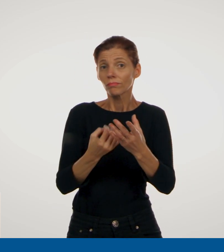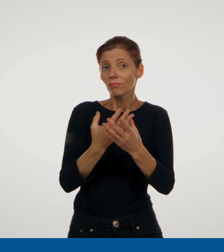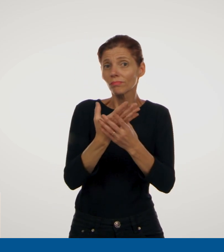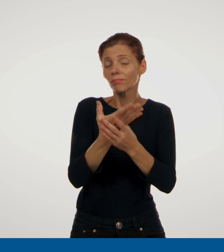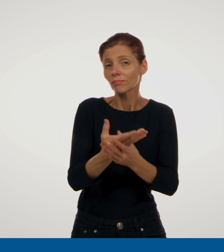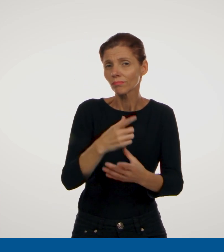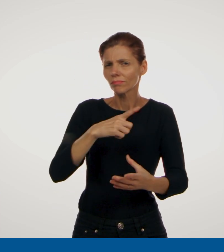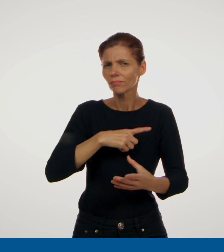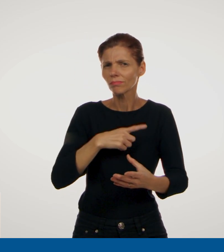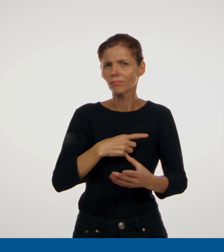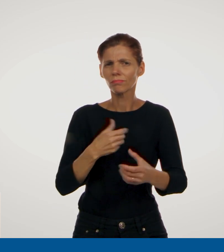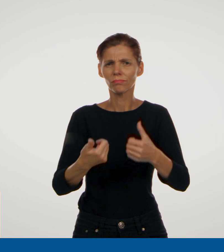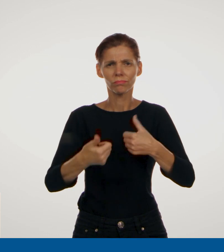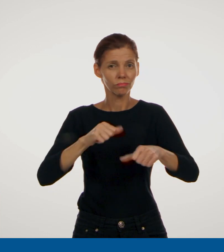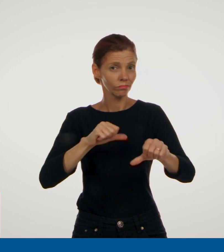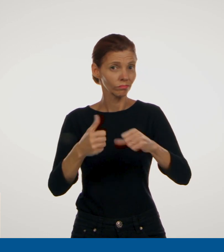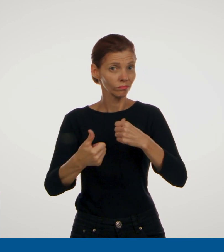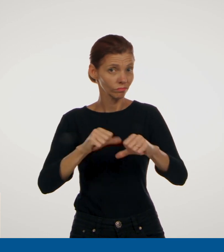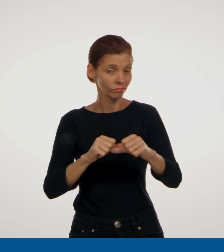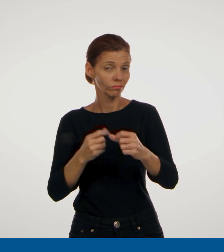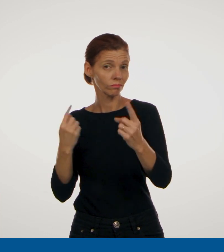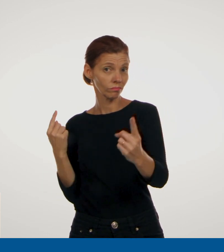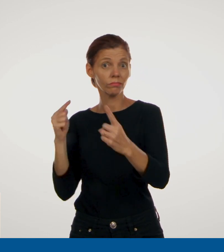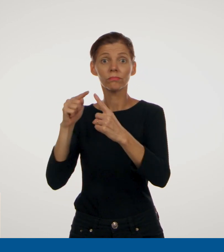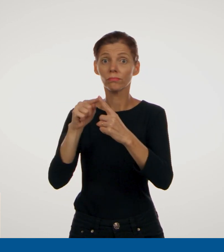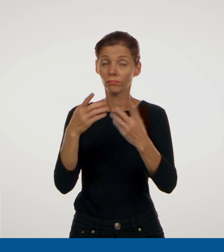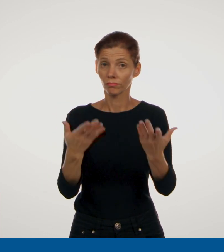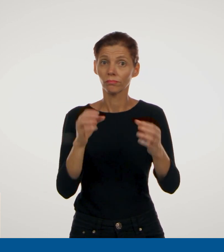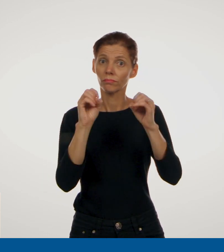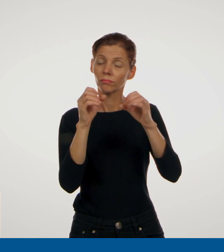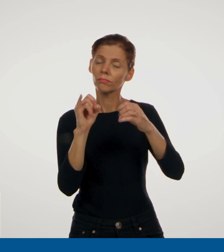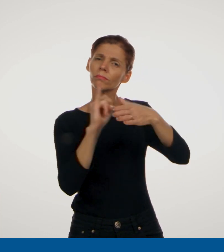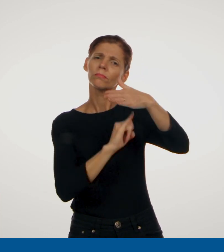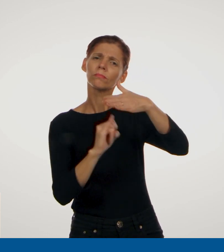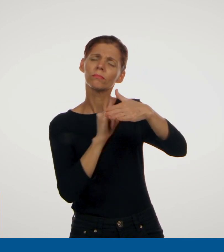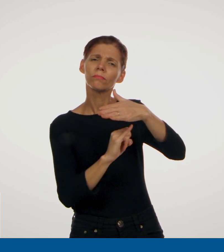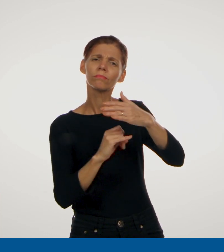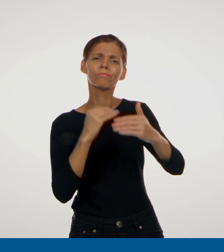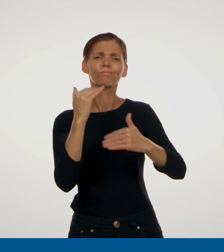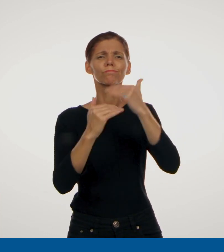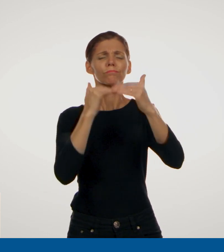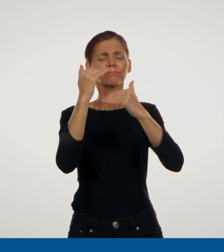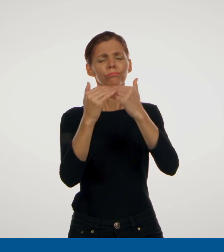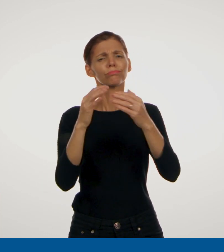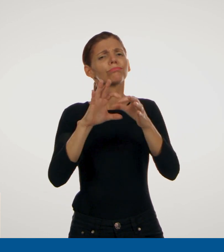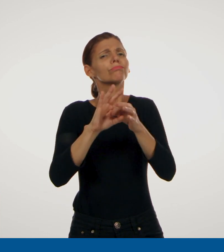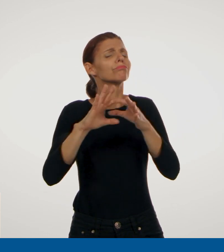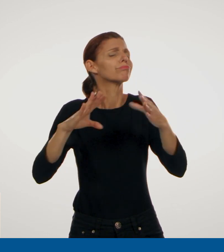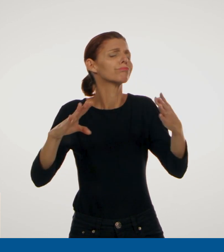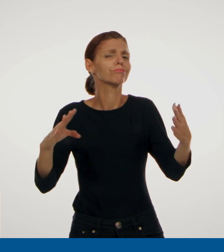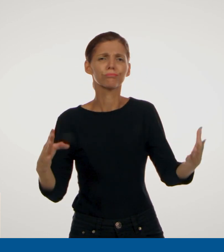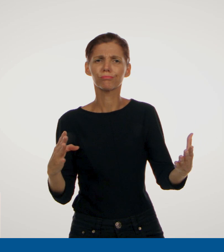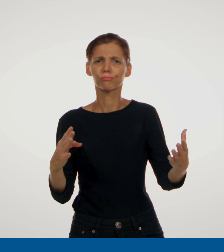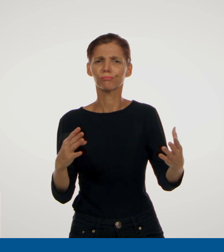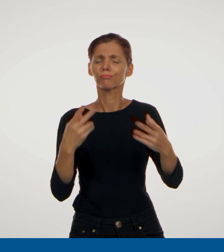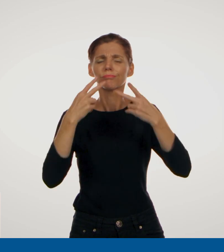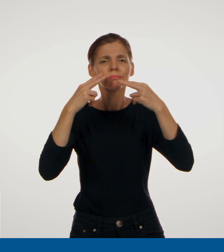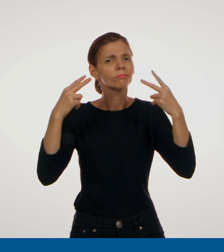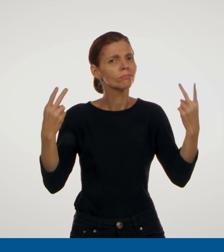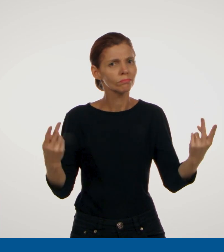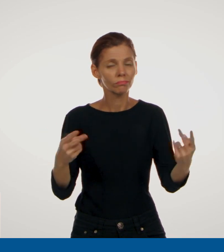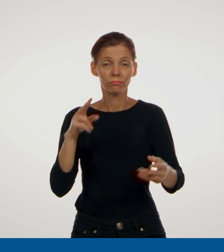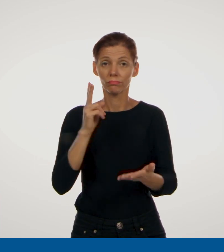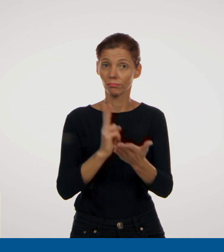sujeitos em criar ou buscar determinadas qualidades e objetivos, e a educação informal decorre de processos espontâneos